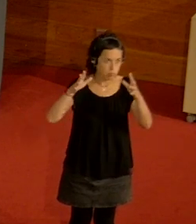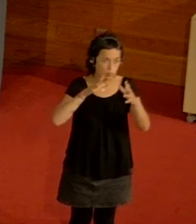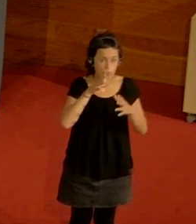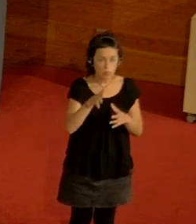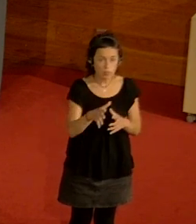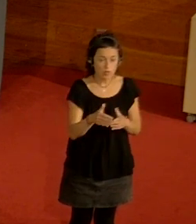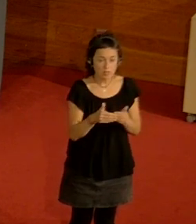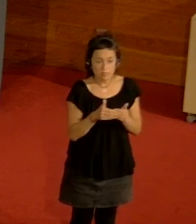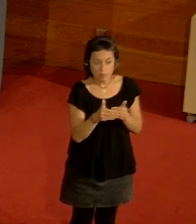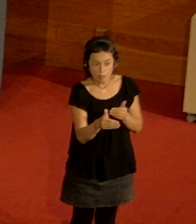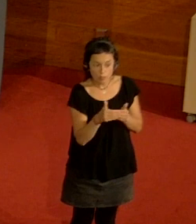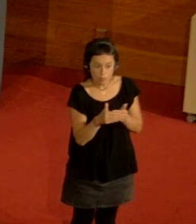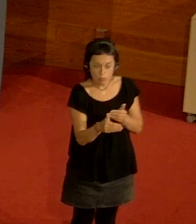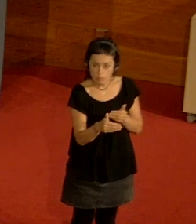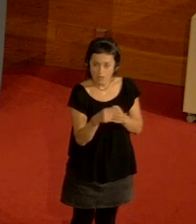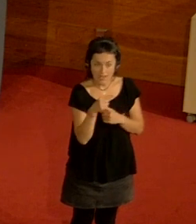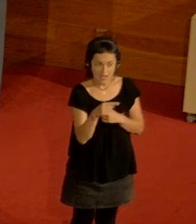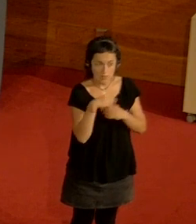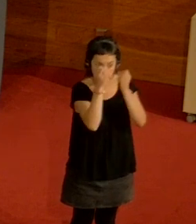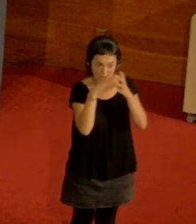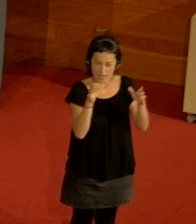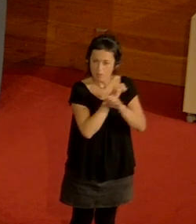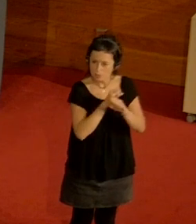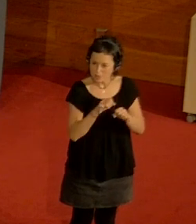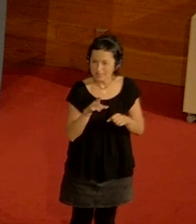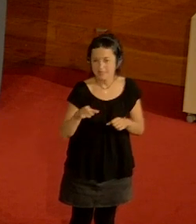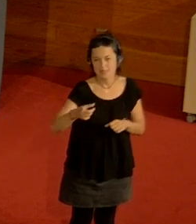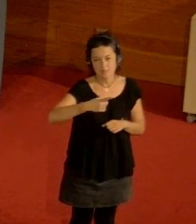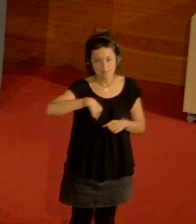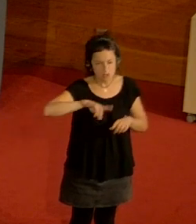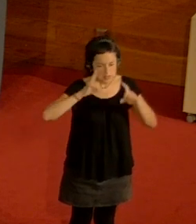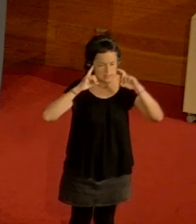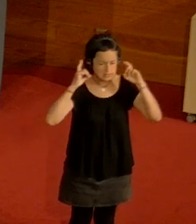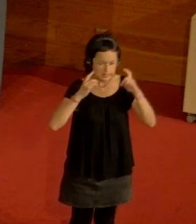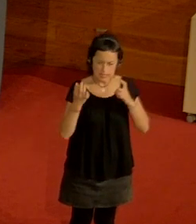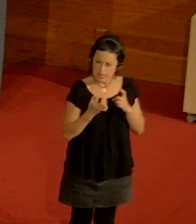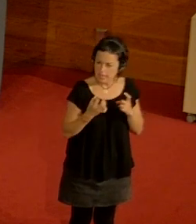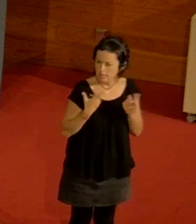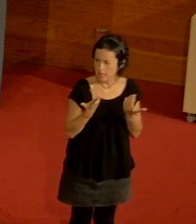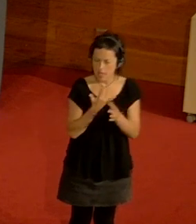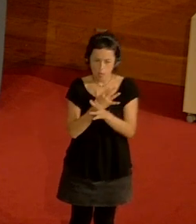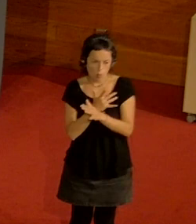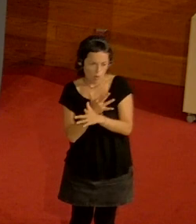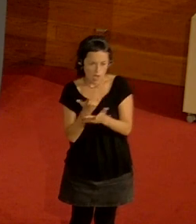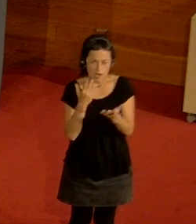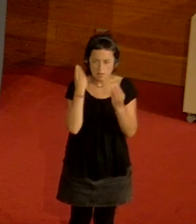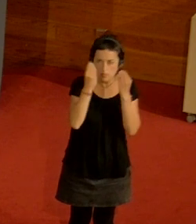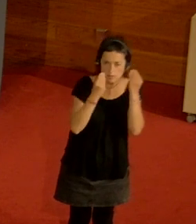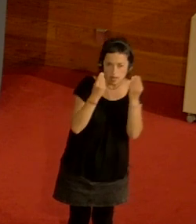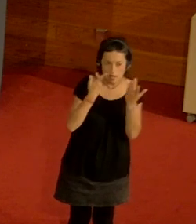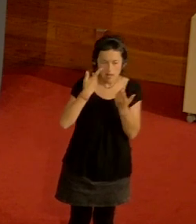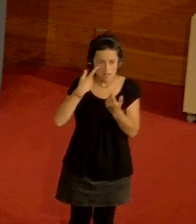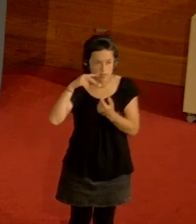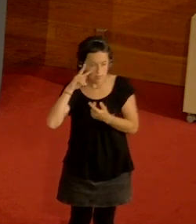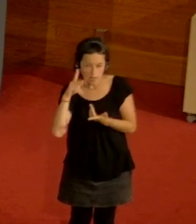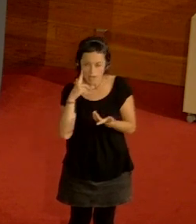futuro que no sea negativo y es necesario que hagamos ese esfuerzo incluso lúdico diría de jugar y de experimentar y de pensar en